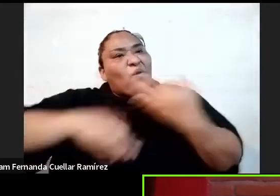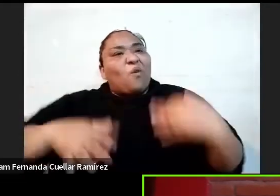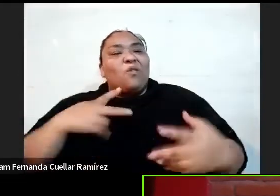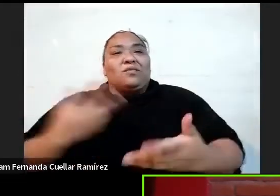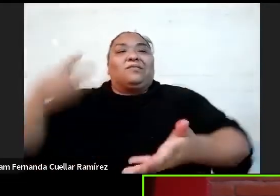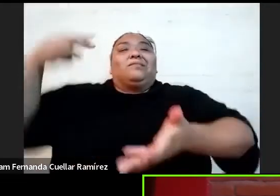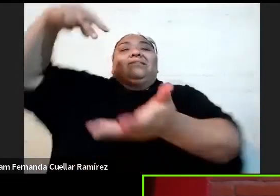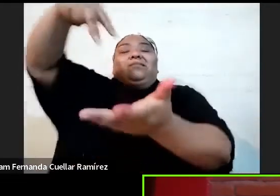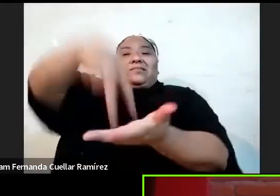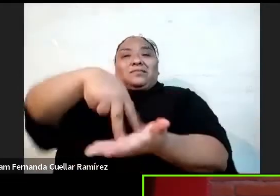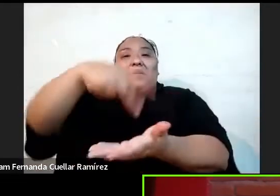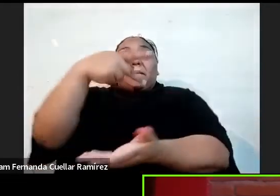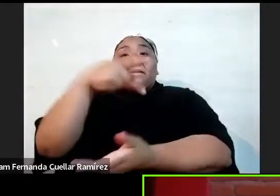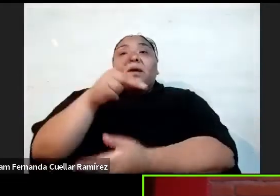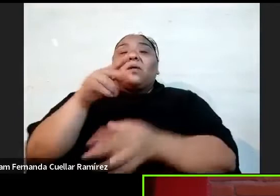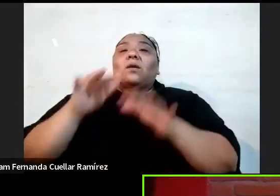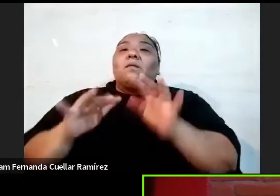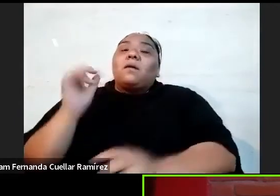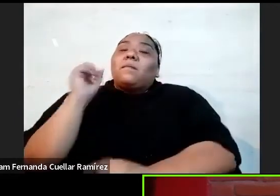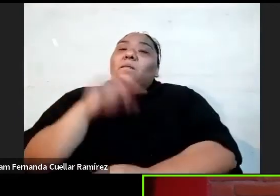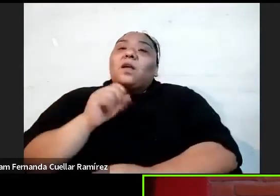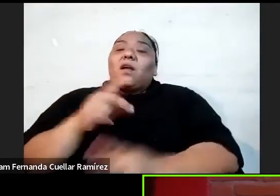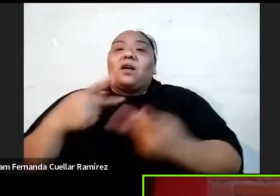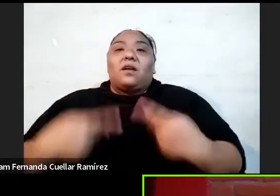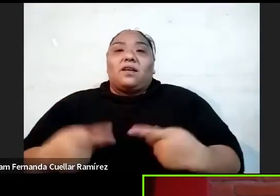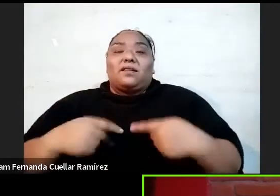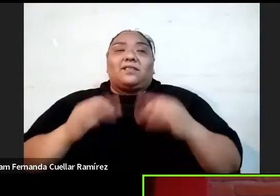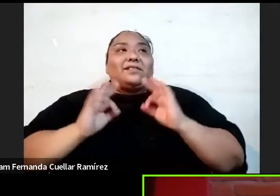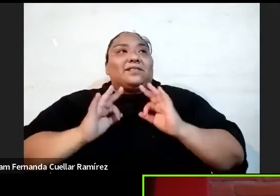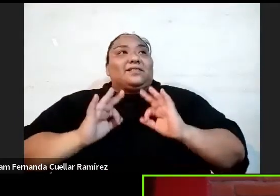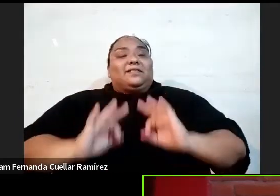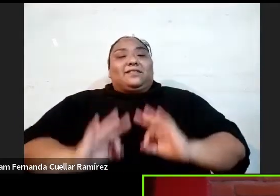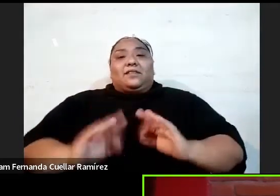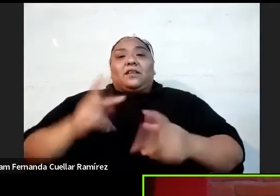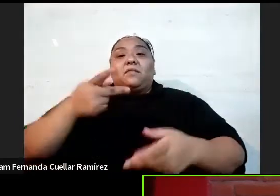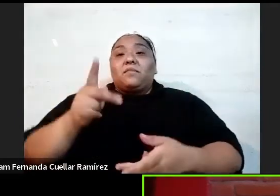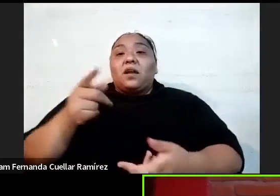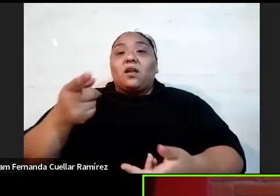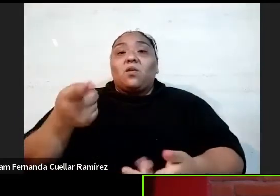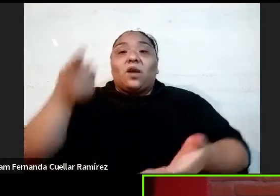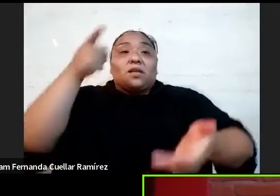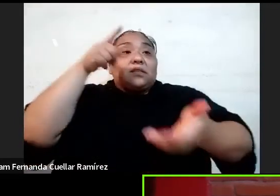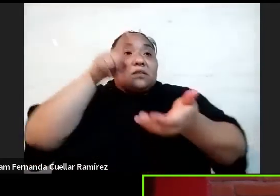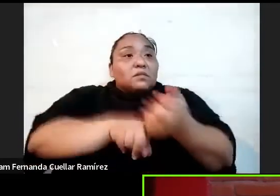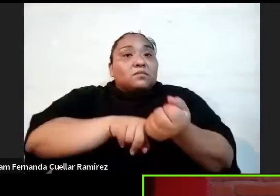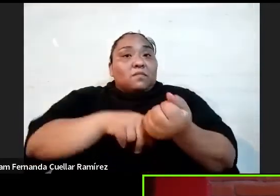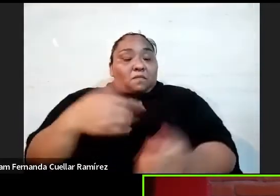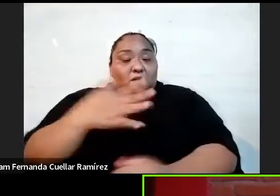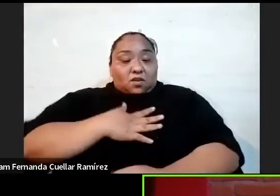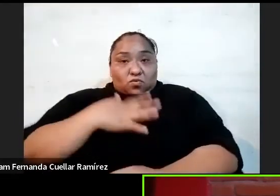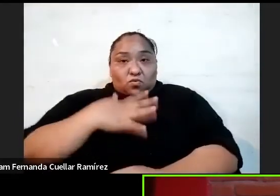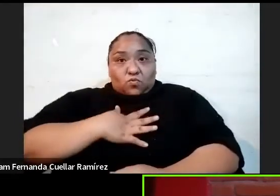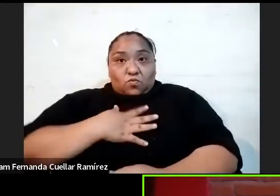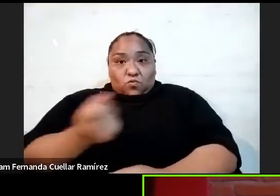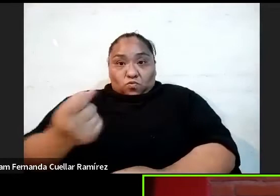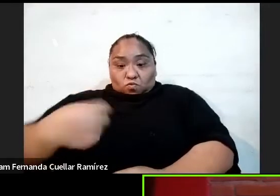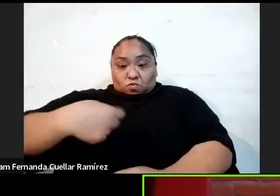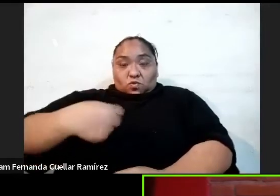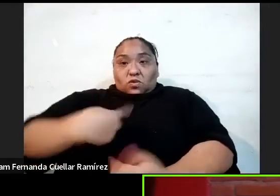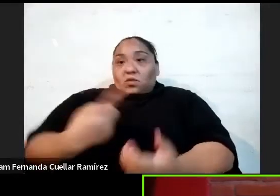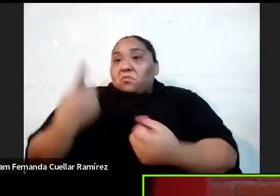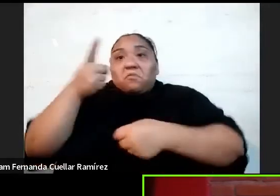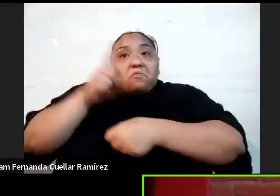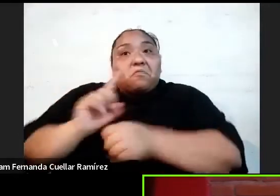es un poco pues más yo dentro de mi interior en cualquier día.